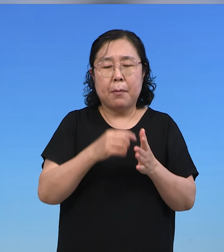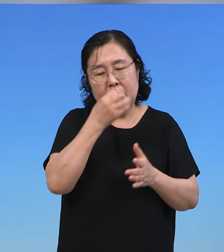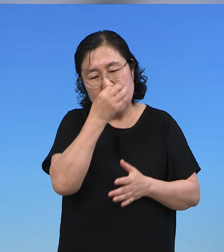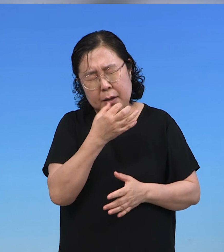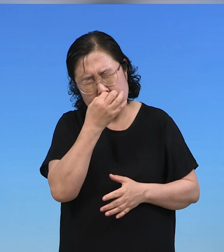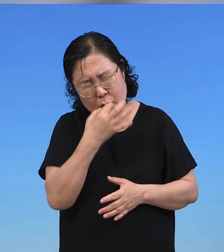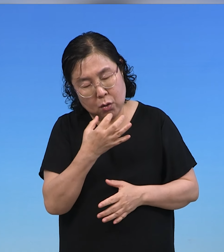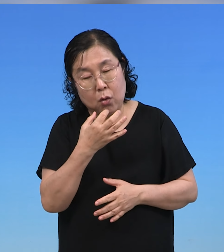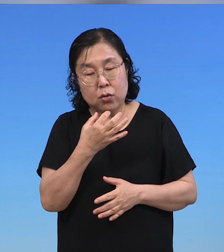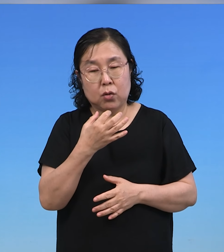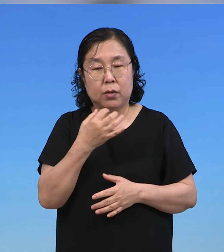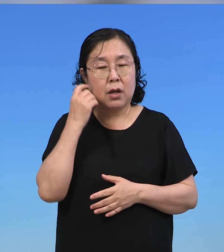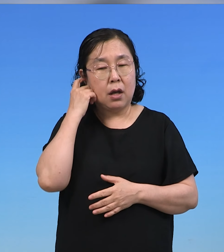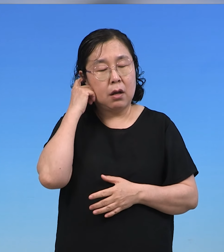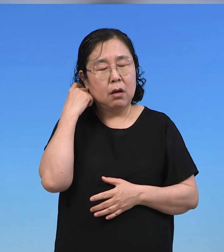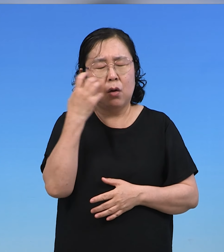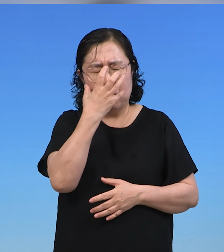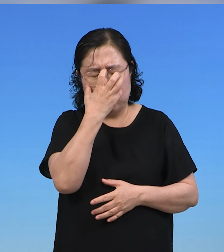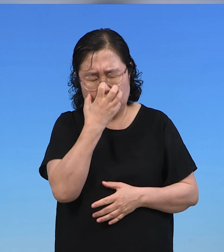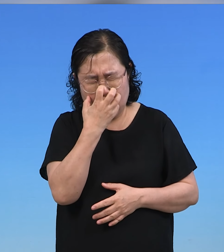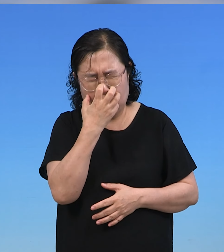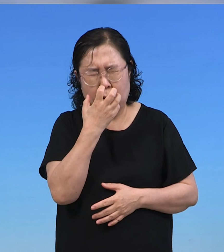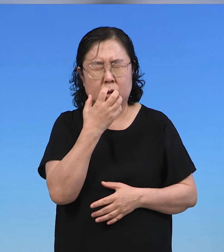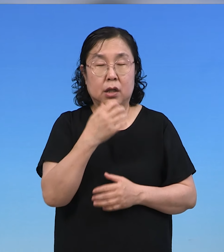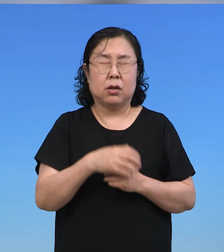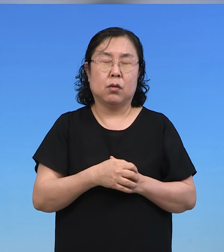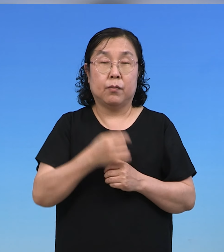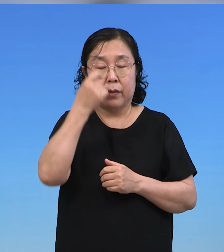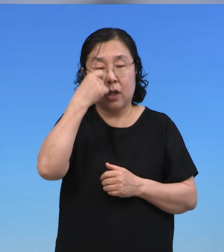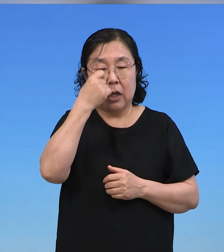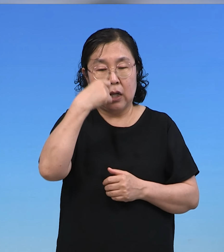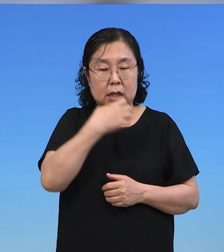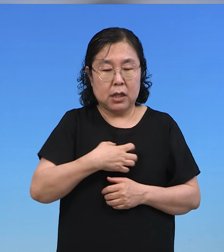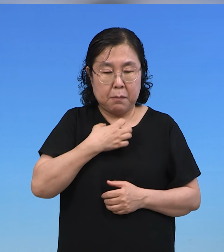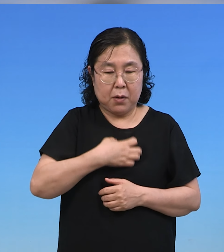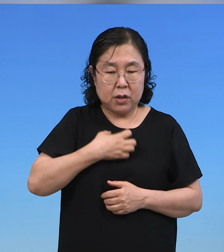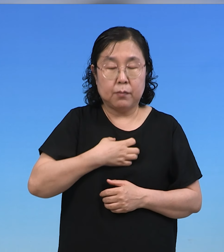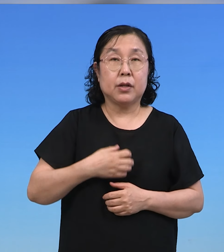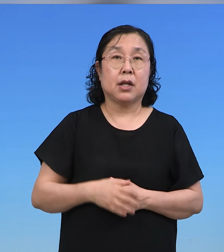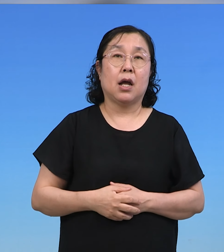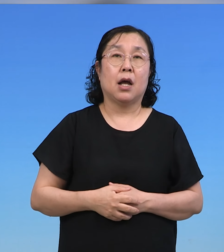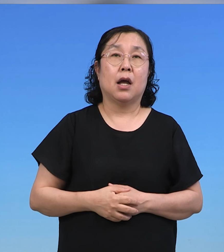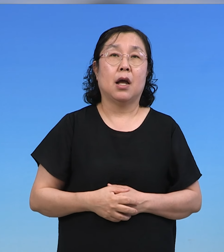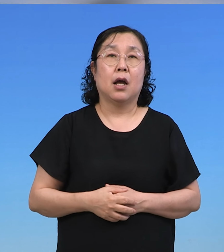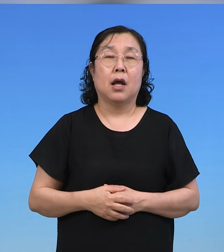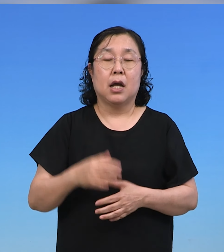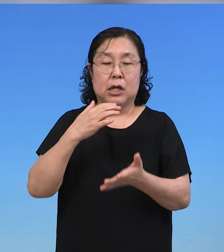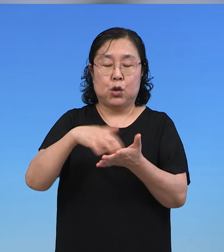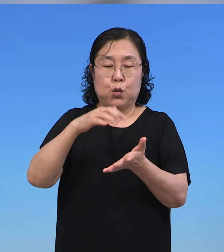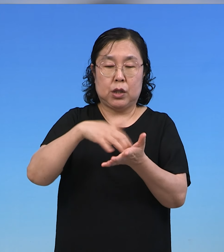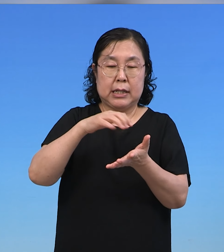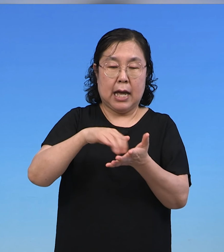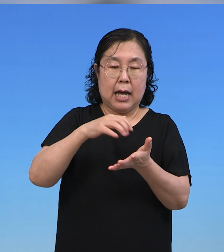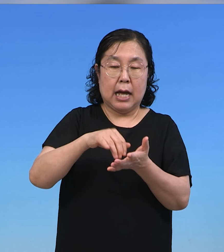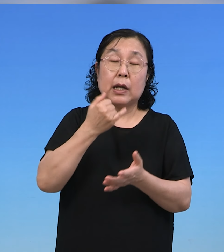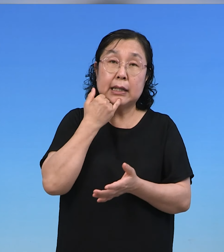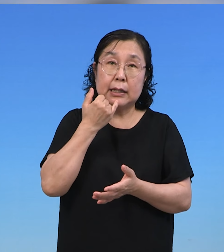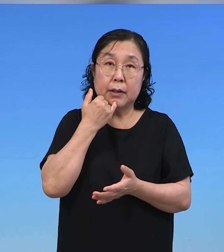힘들고 슬프고 또 이제 그러니까 만 몇백 명이 떠나가신 숫자는 하나도 아프지